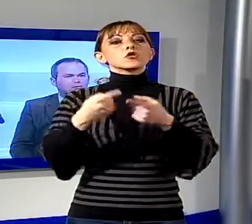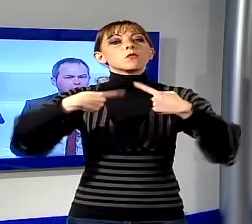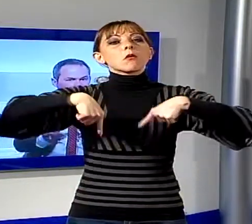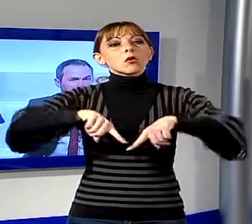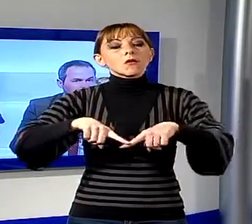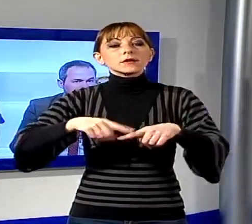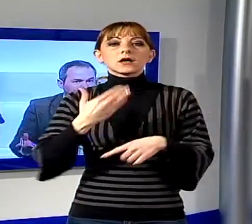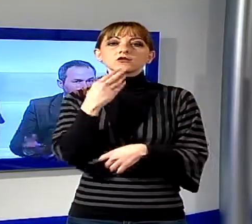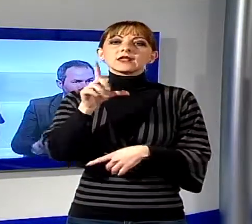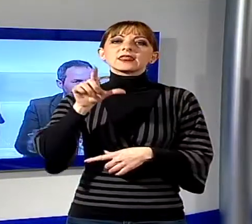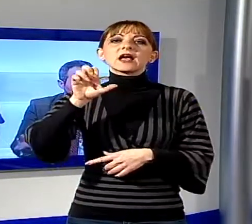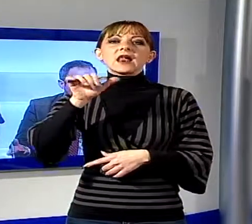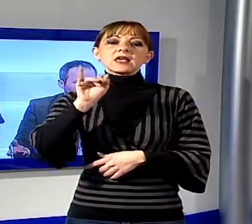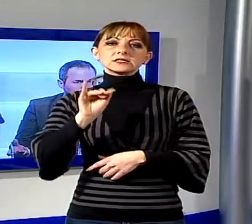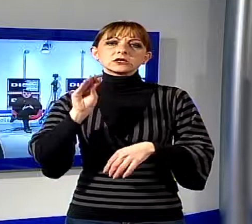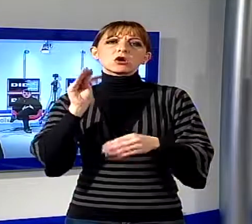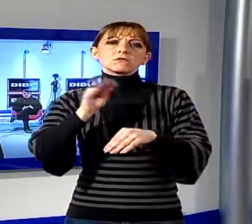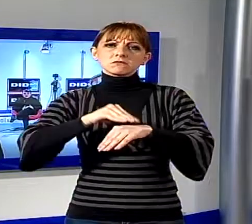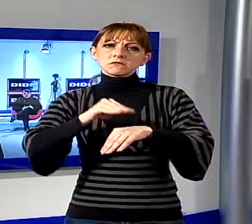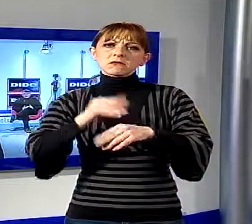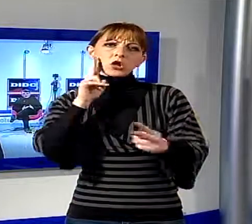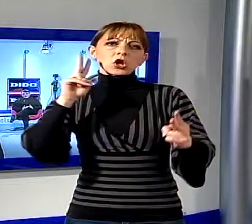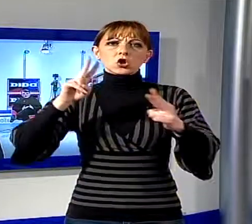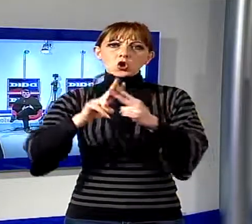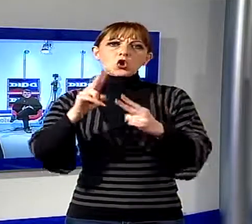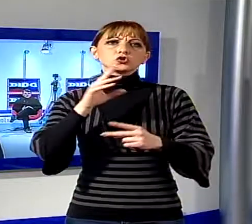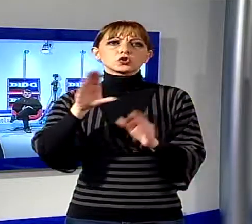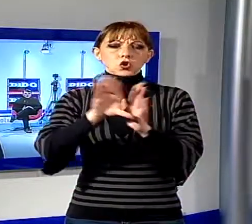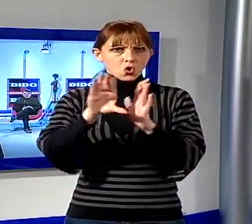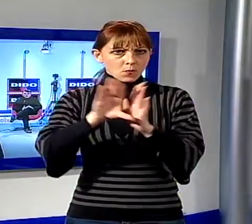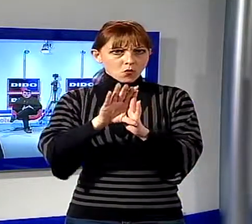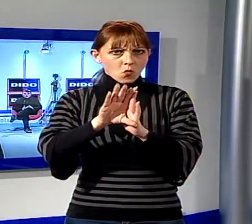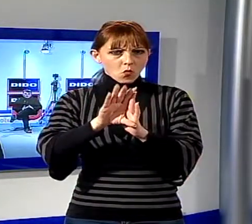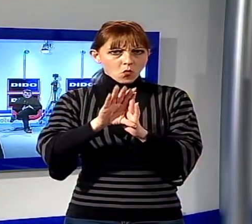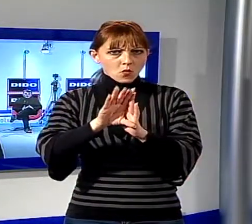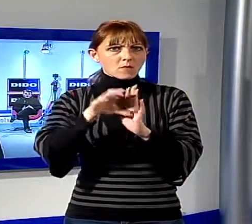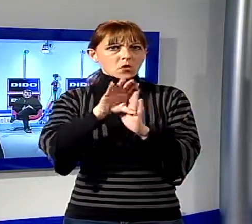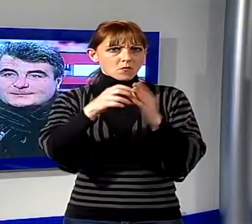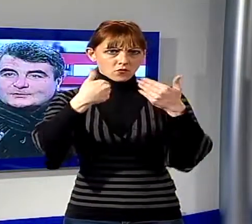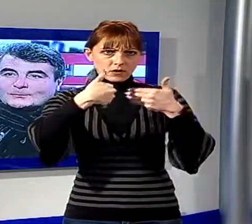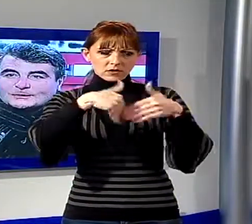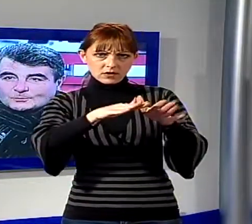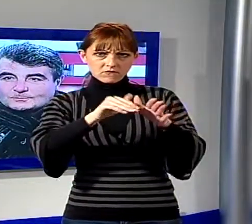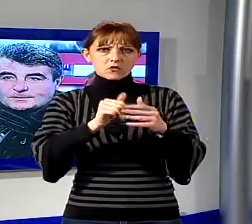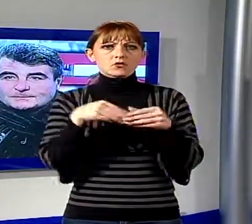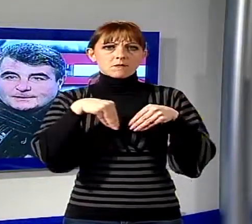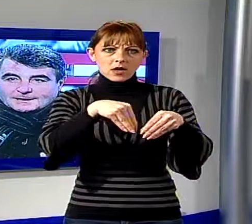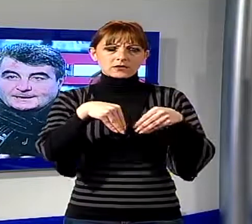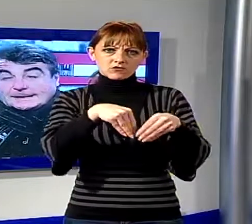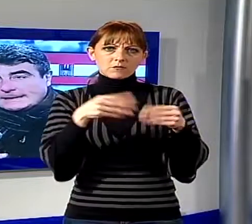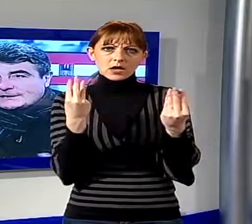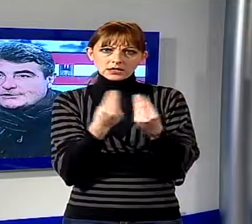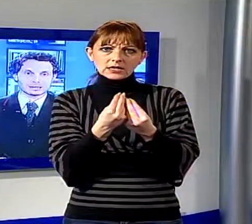alla trasmissione. Il Comitato ha accusato il Comune di incompetenza e inerzia e ha aggiunto che se